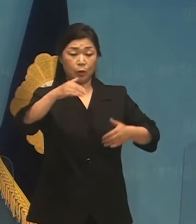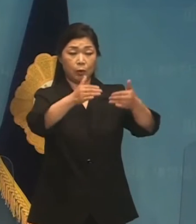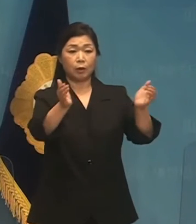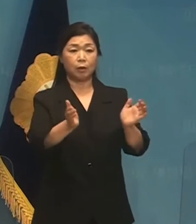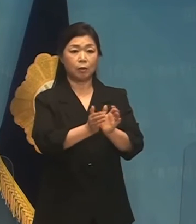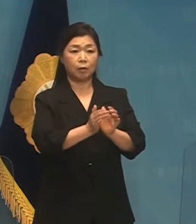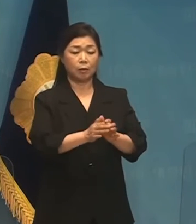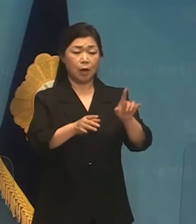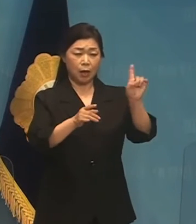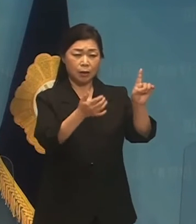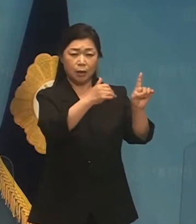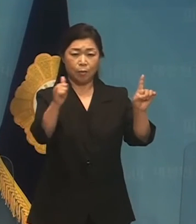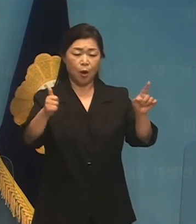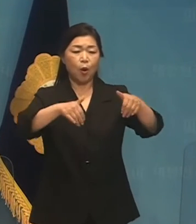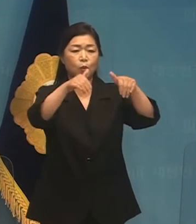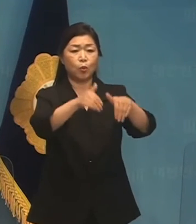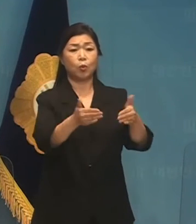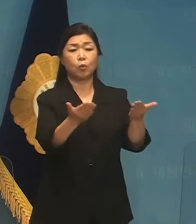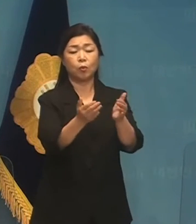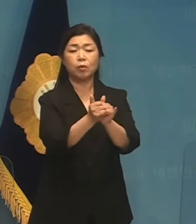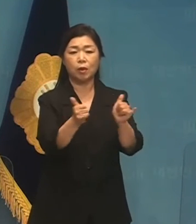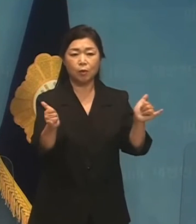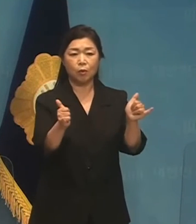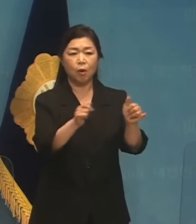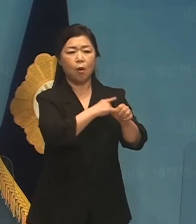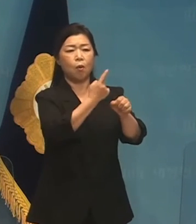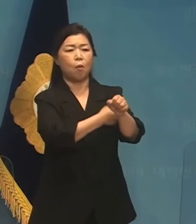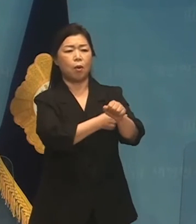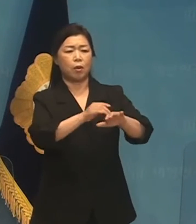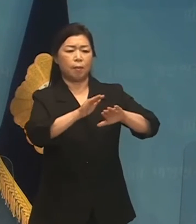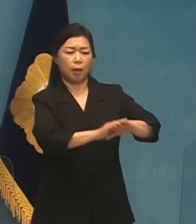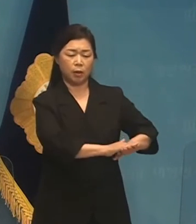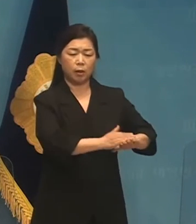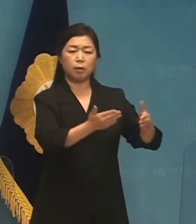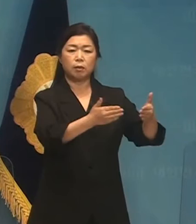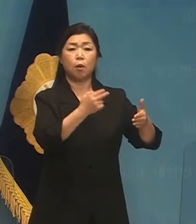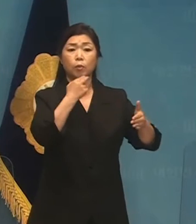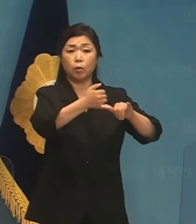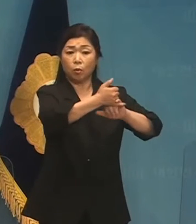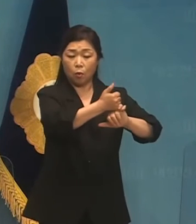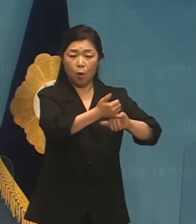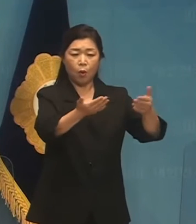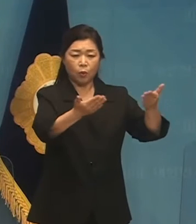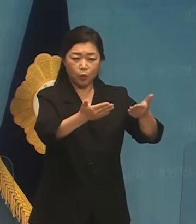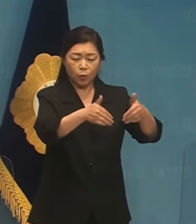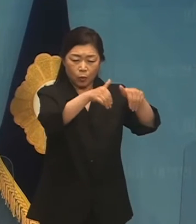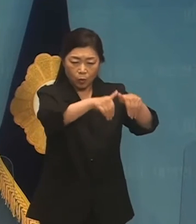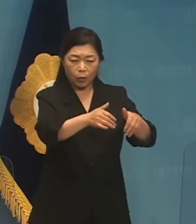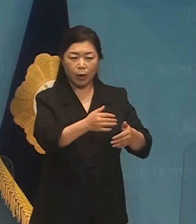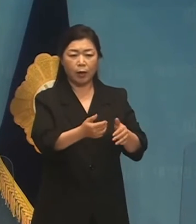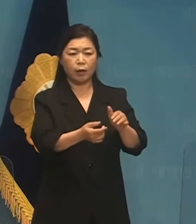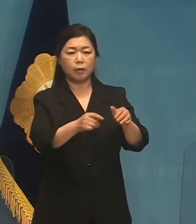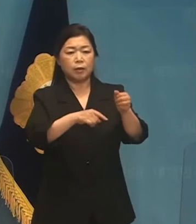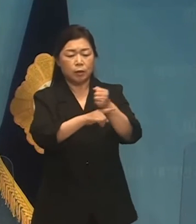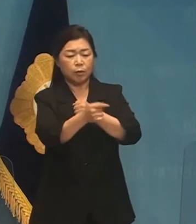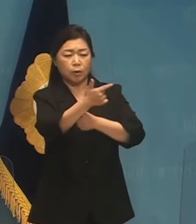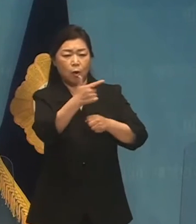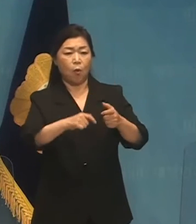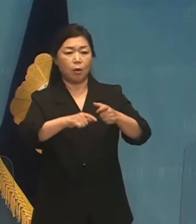정의당은 단 한 명의 노동자도 권리에서 배제되는 일이 없도록 노동의 의미를